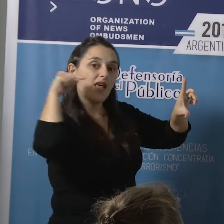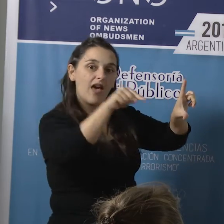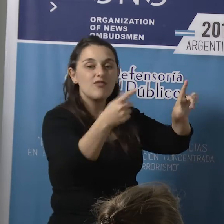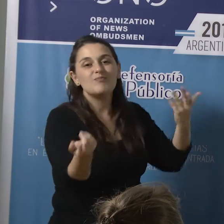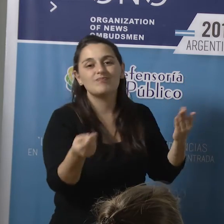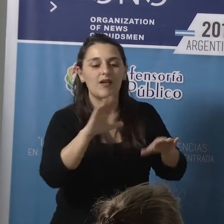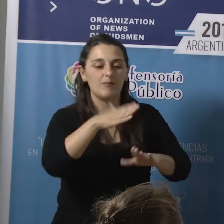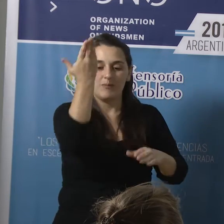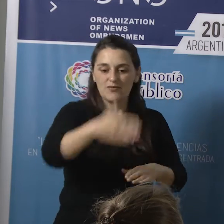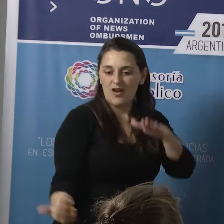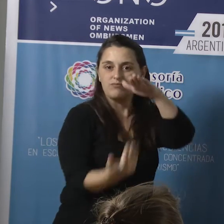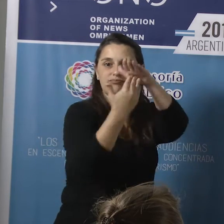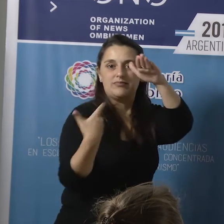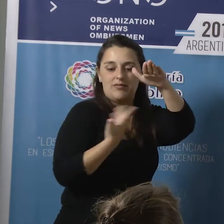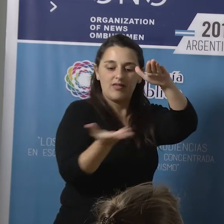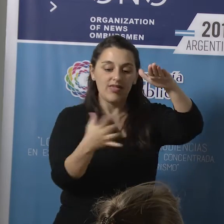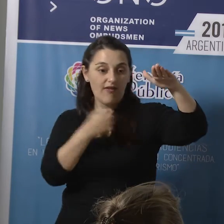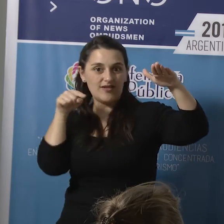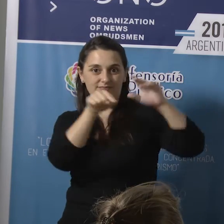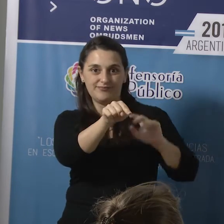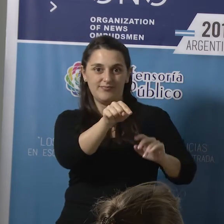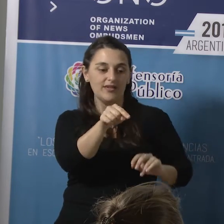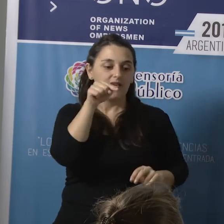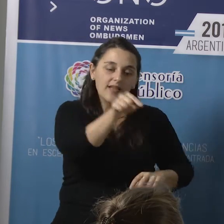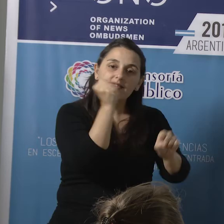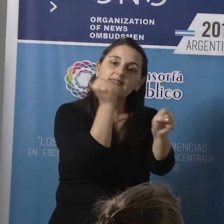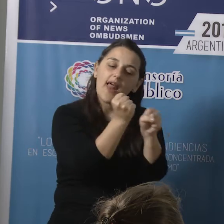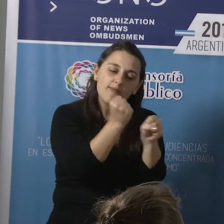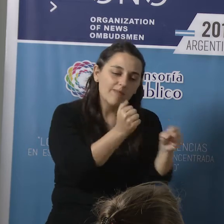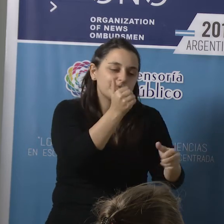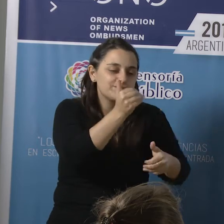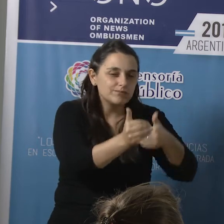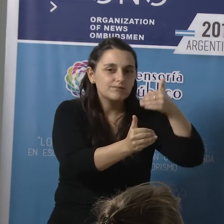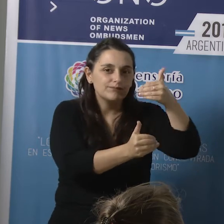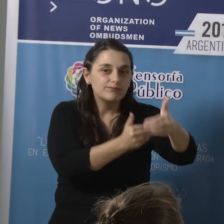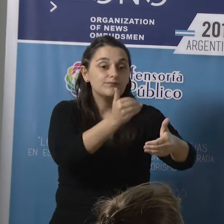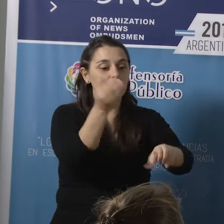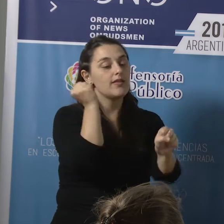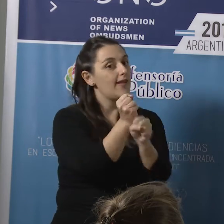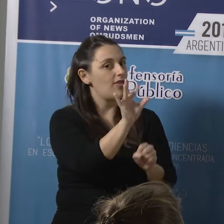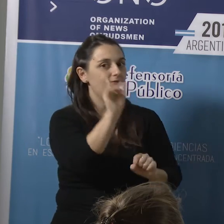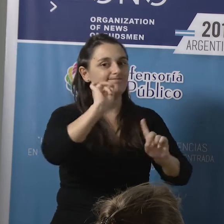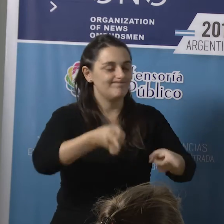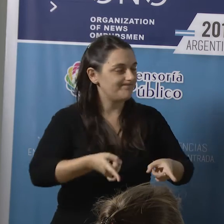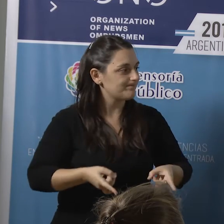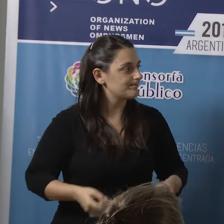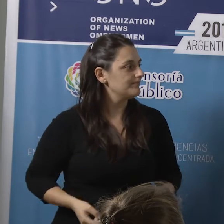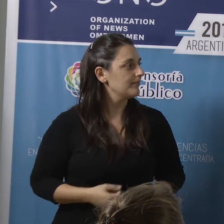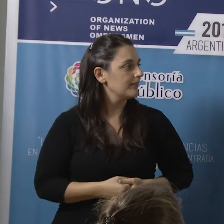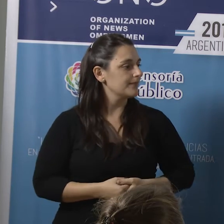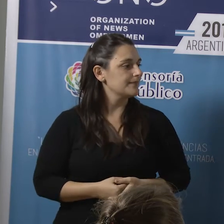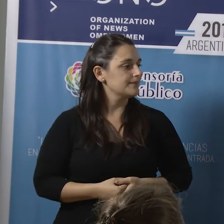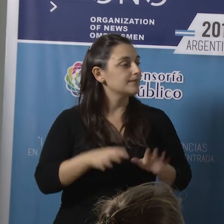del televidente, a quien corresponde una labor plausible y difícil a la vez, y termine con